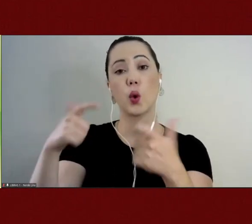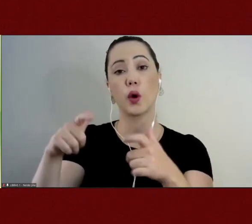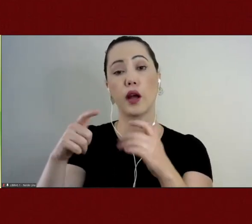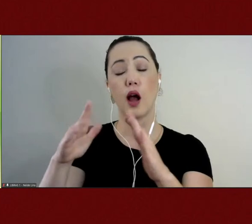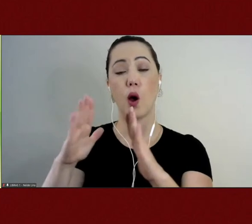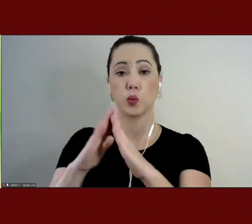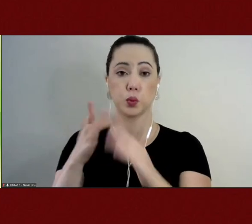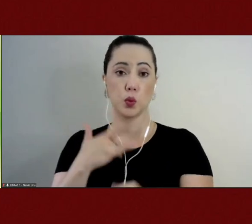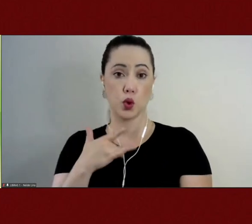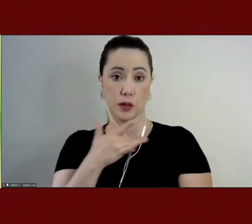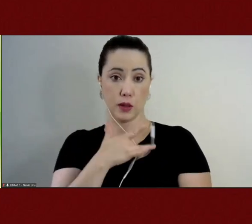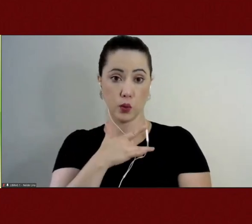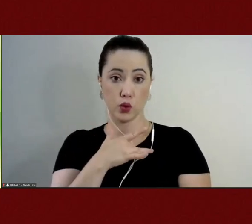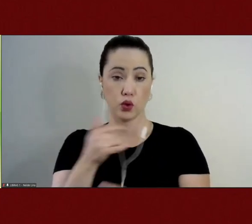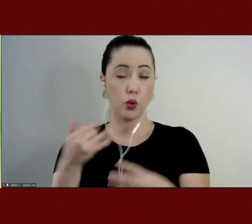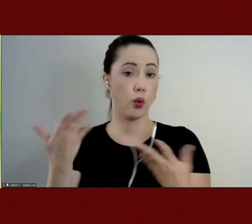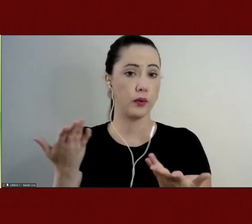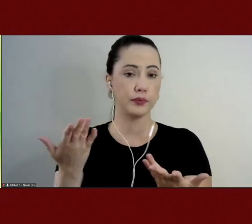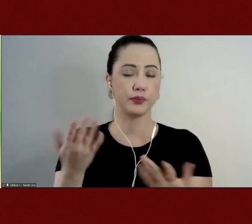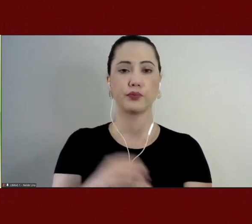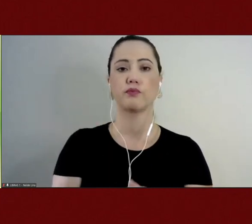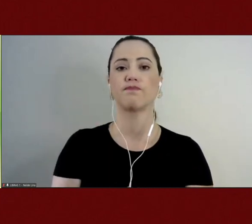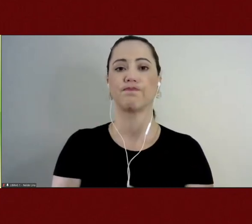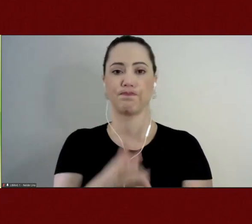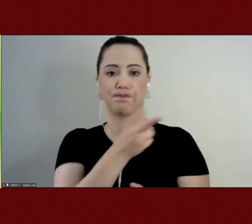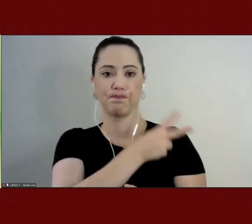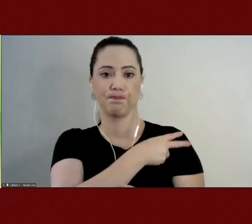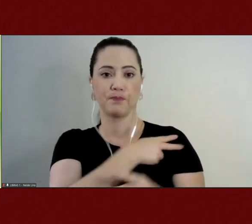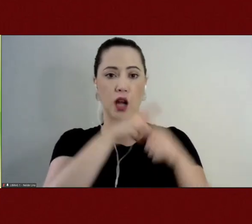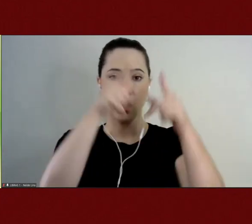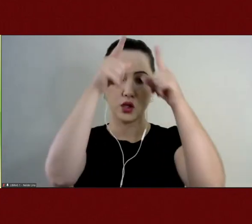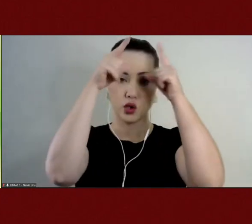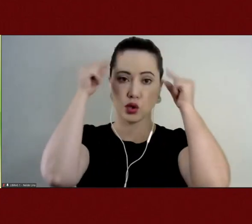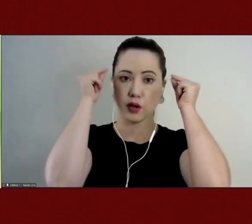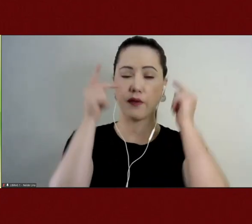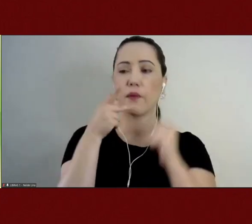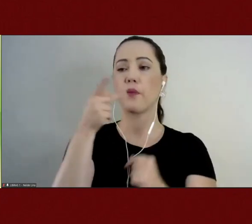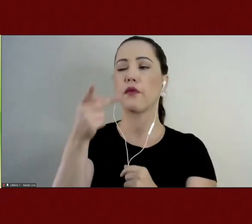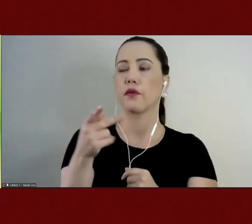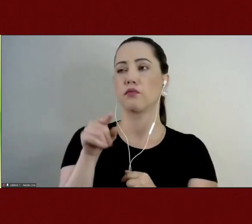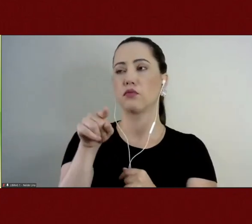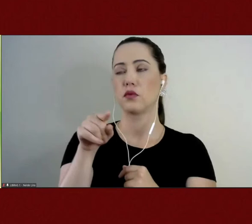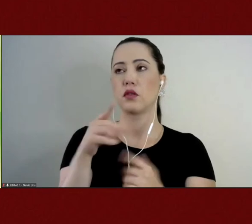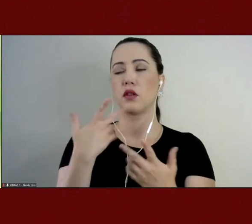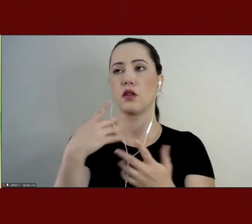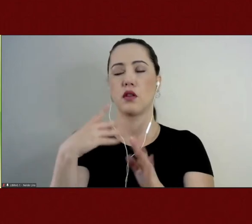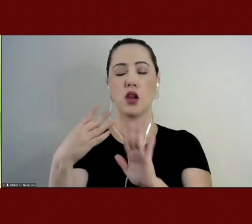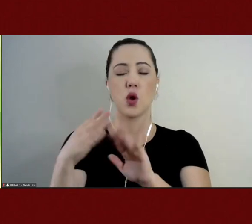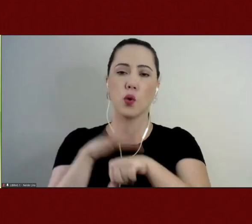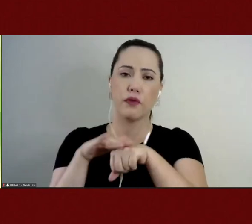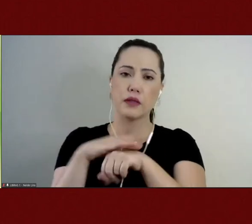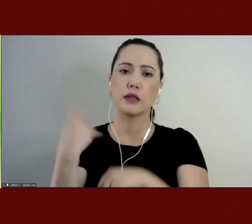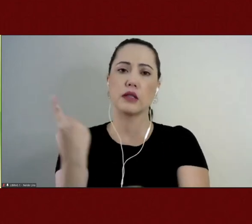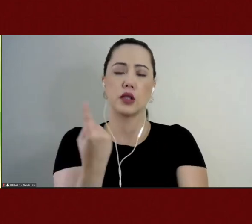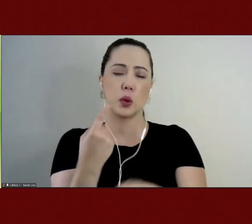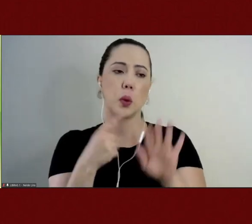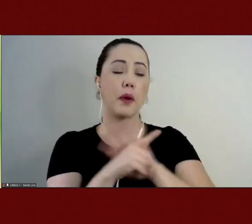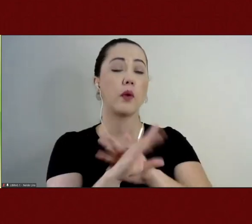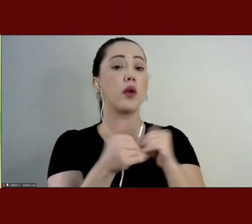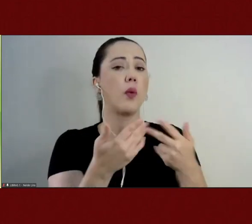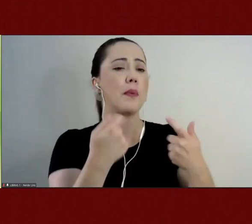do posto de saúde, falando, a gente perguntava, qual que é a grande necessidade aqui, né? Eu falei, olha, aqui falta de tudo, né?